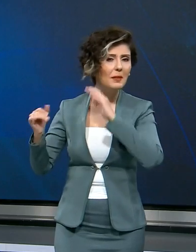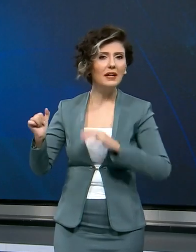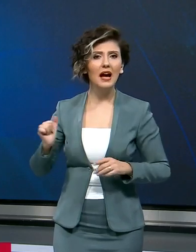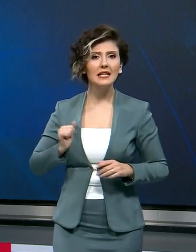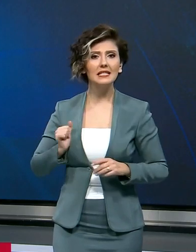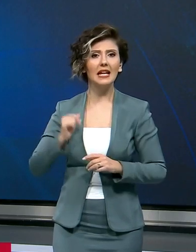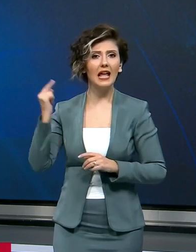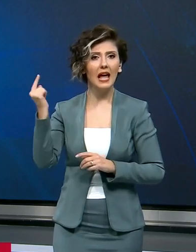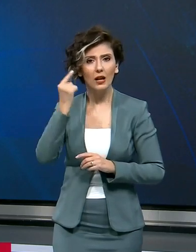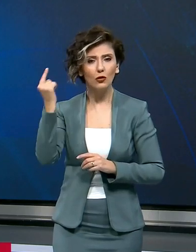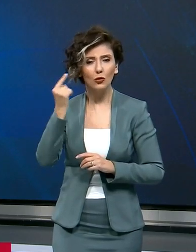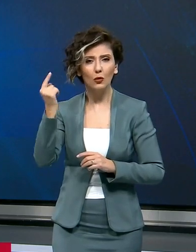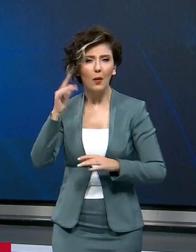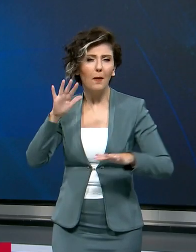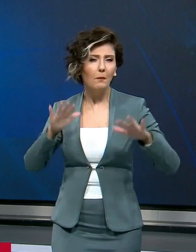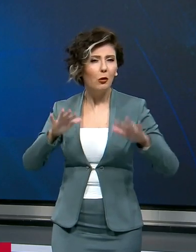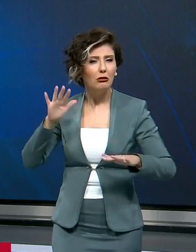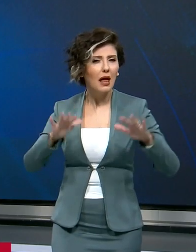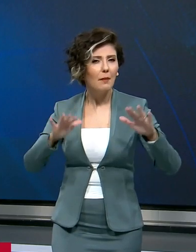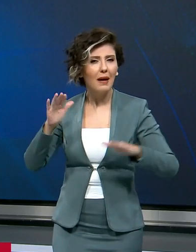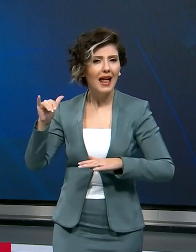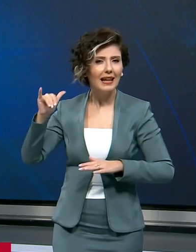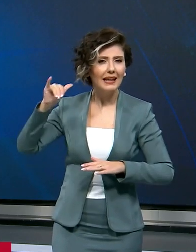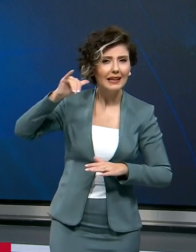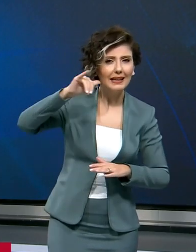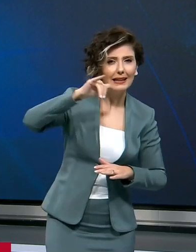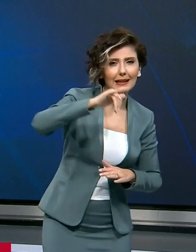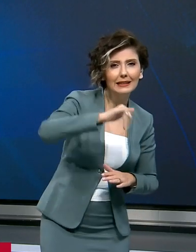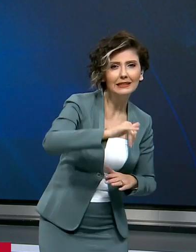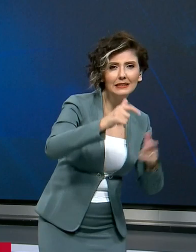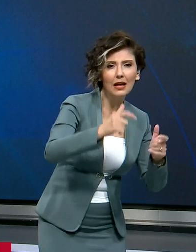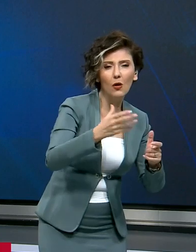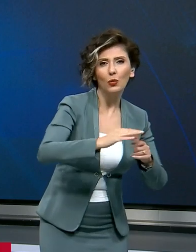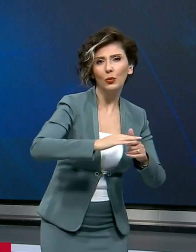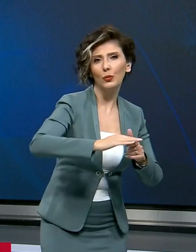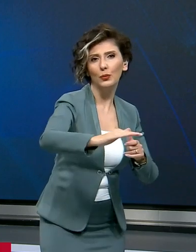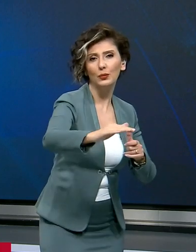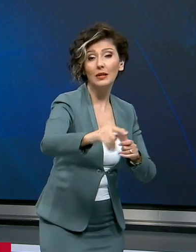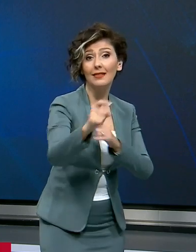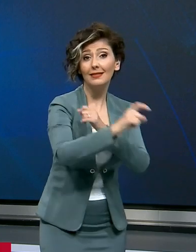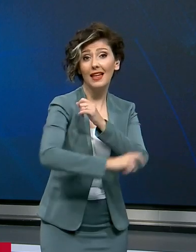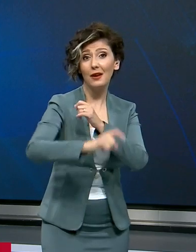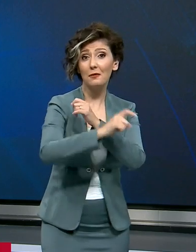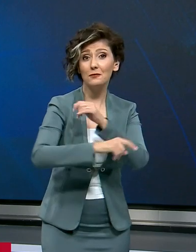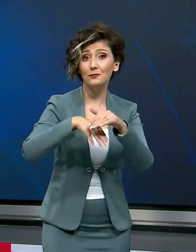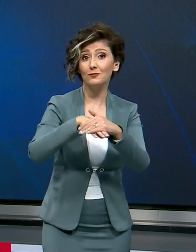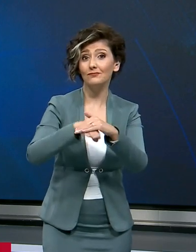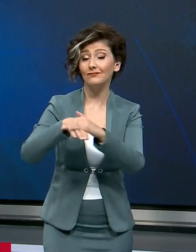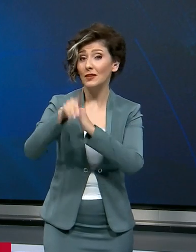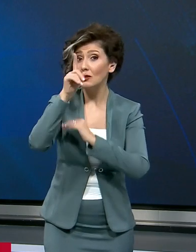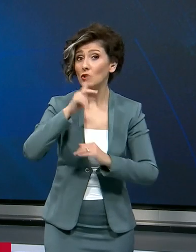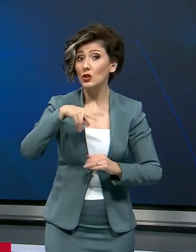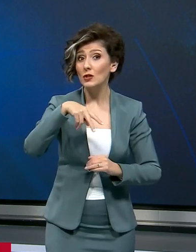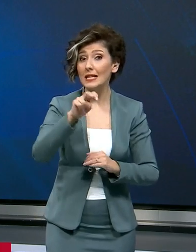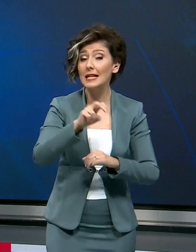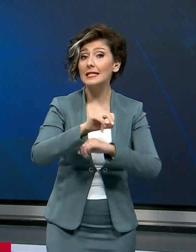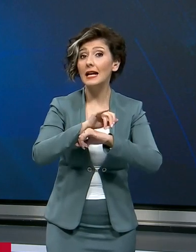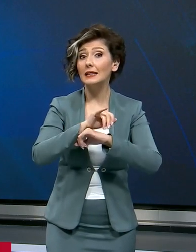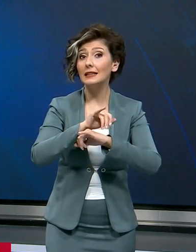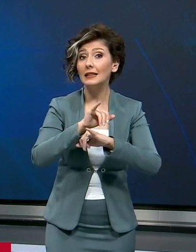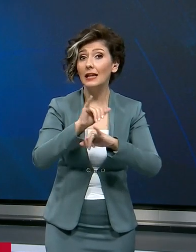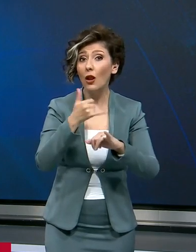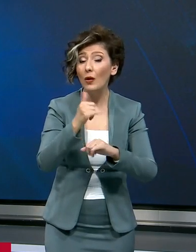Diyarbakır'da askeri helikopterlerin muhtemel iniş yerlerinden olan düzlük bir alanda teröristlerce tuzaklanmış 180